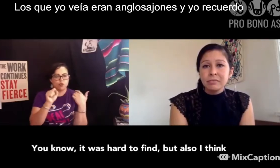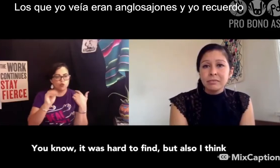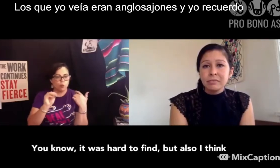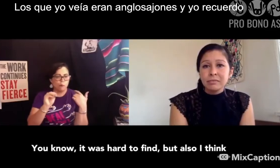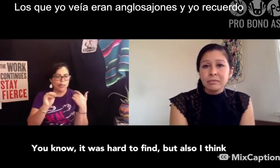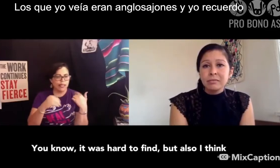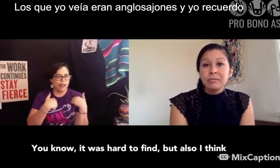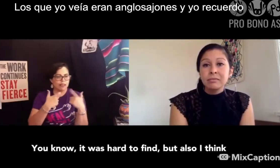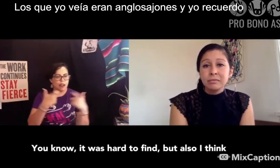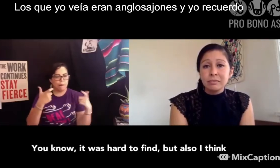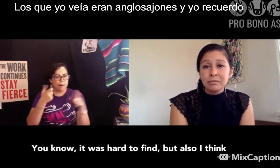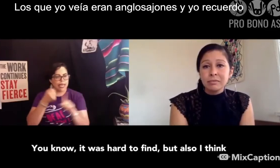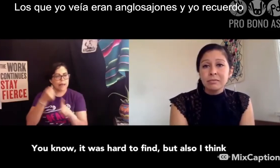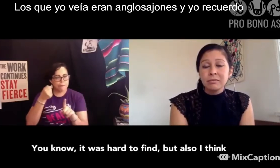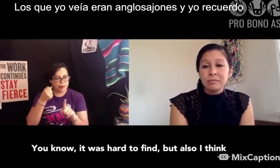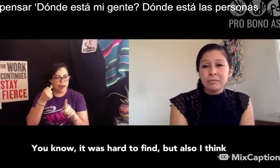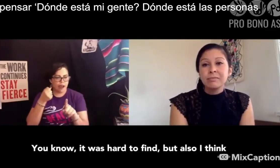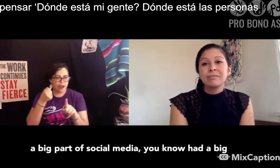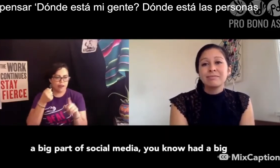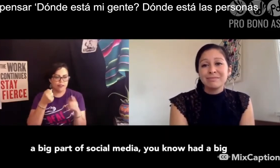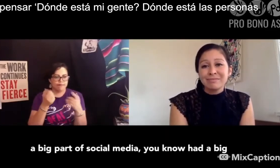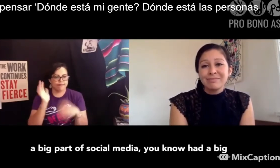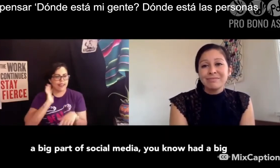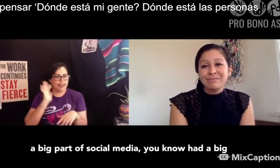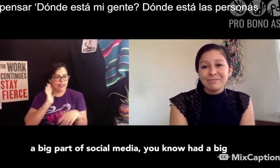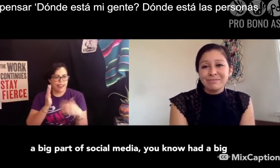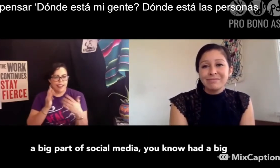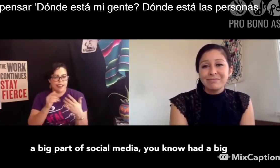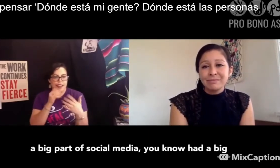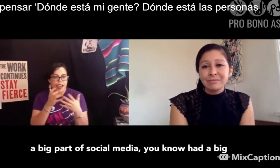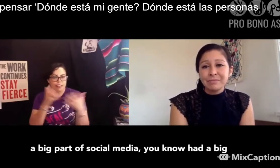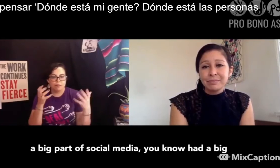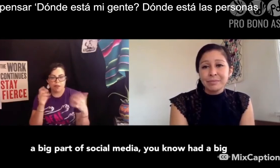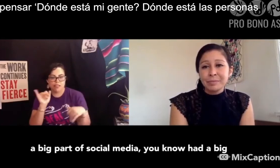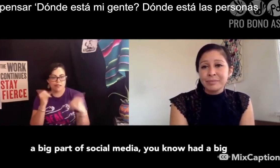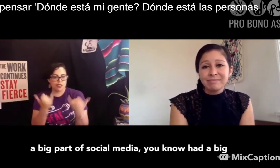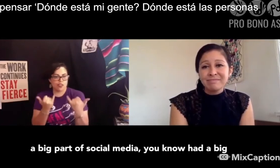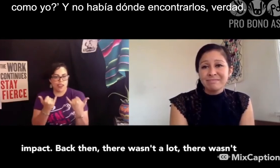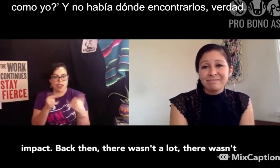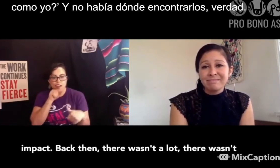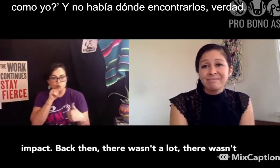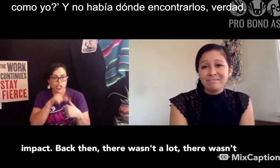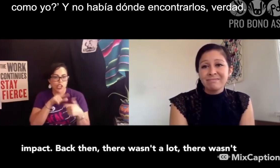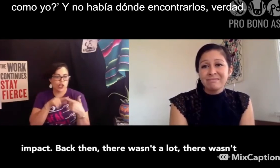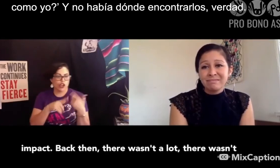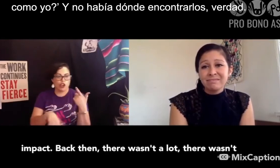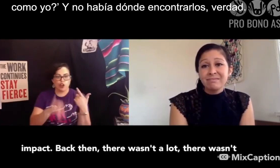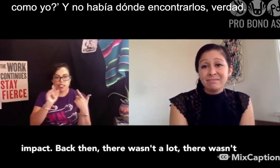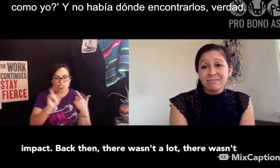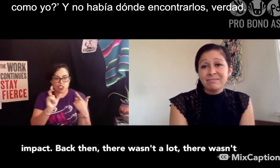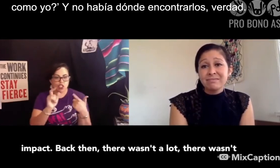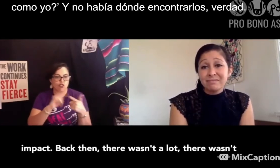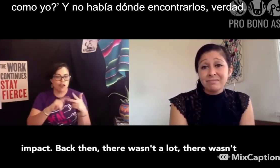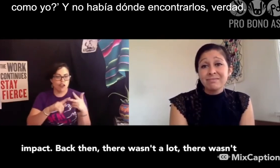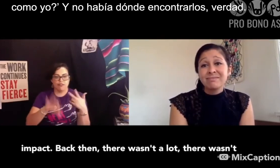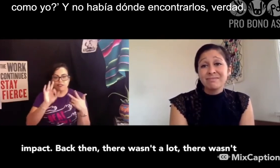eran anglosajones y yo recuerdo pensar, ¿dónde está mi gente? ¿Dónde están las personas como yo? Y no